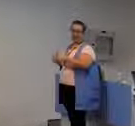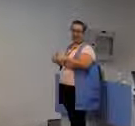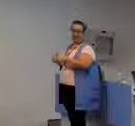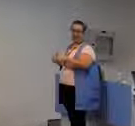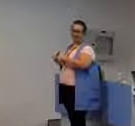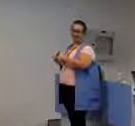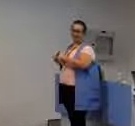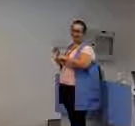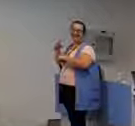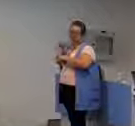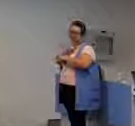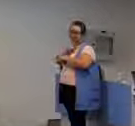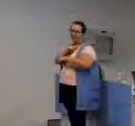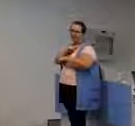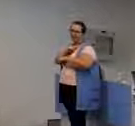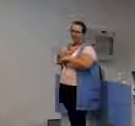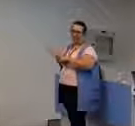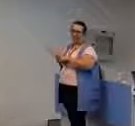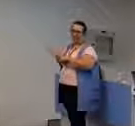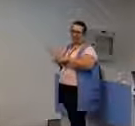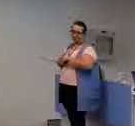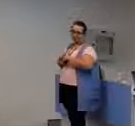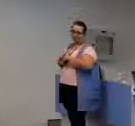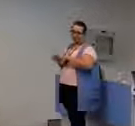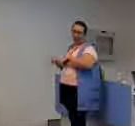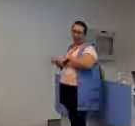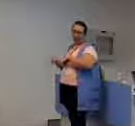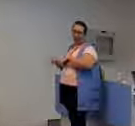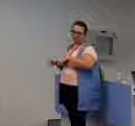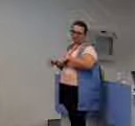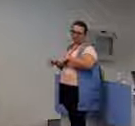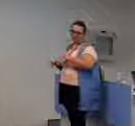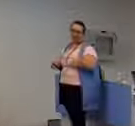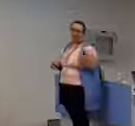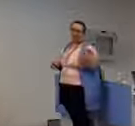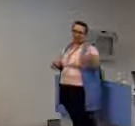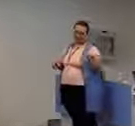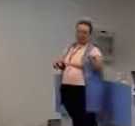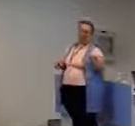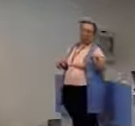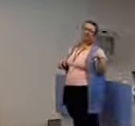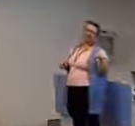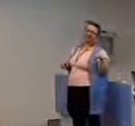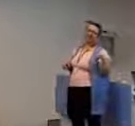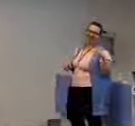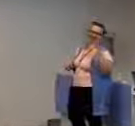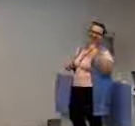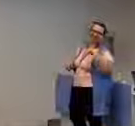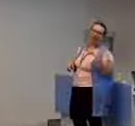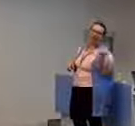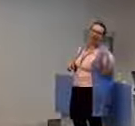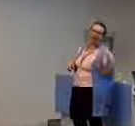essa mão de obra produza mais. Para produzir mais, eu tenho que oferecer tecnologias